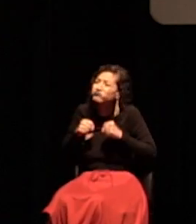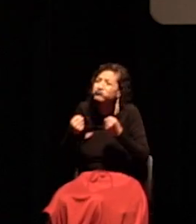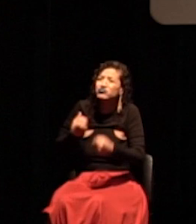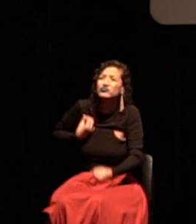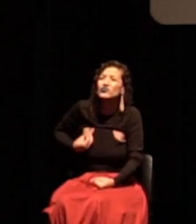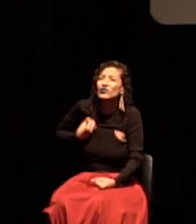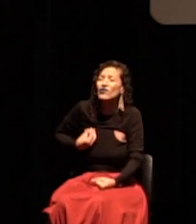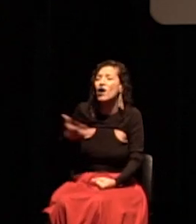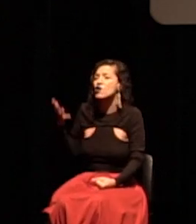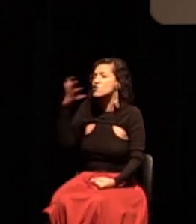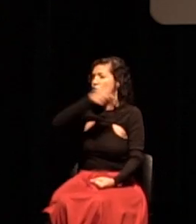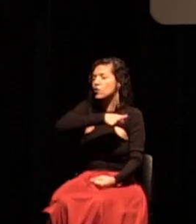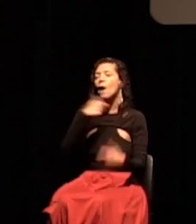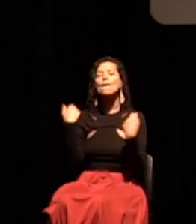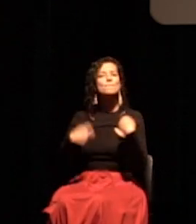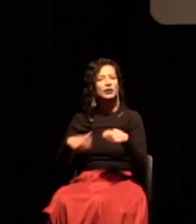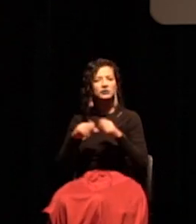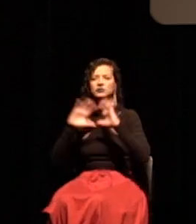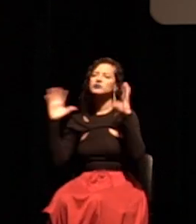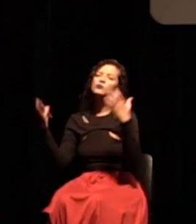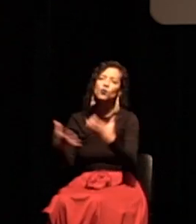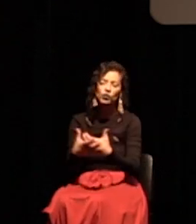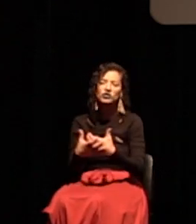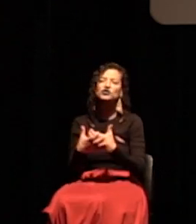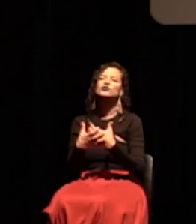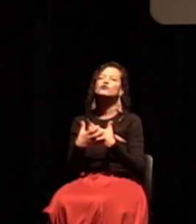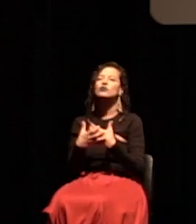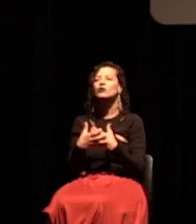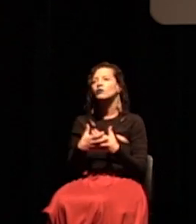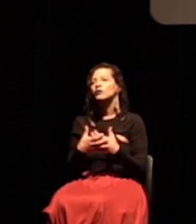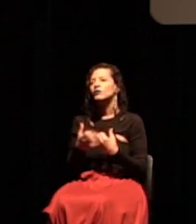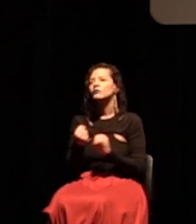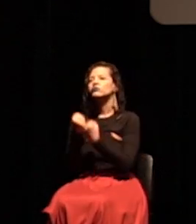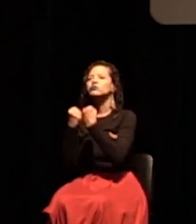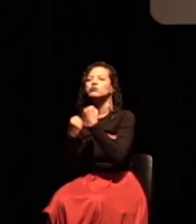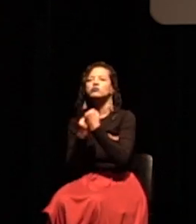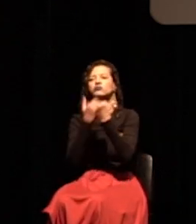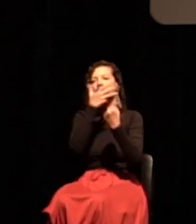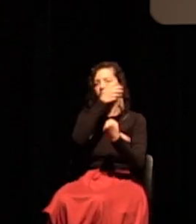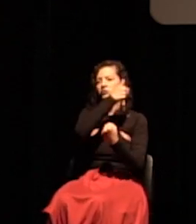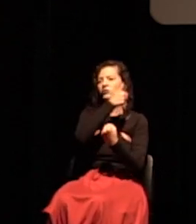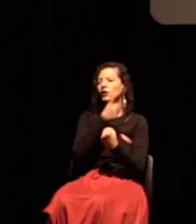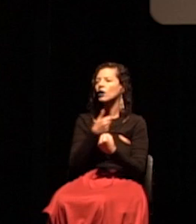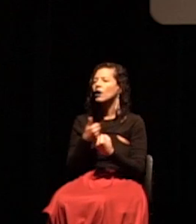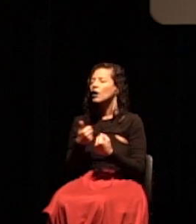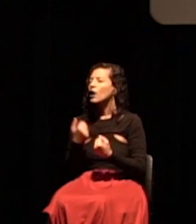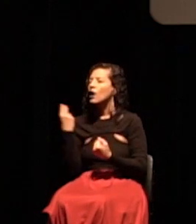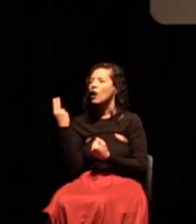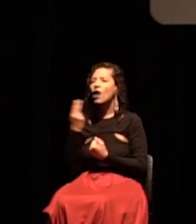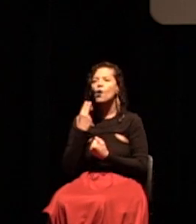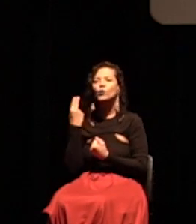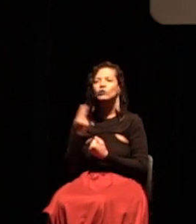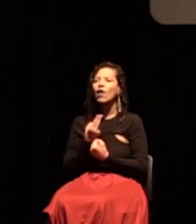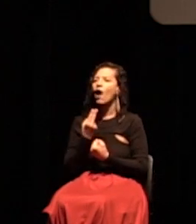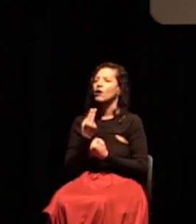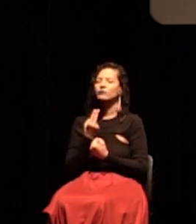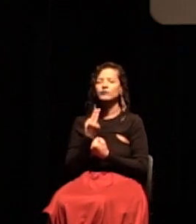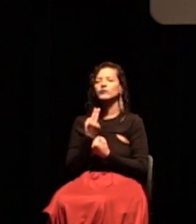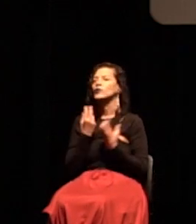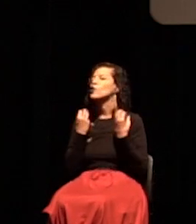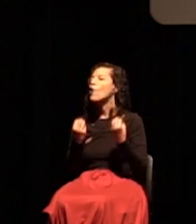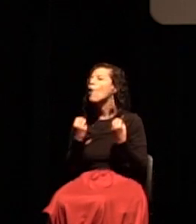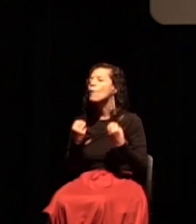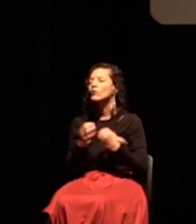não for no respiro coletivo. Não existe maneira de podermos alavancar